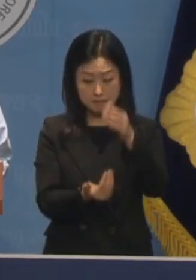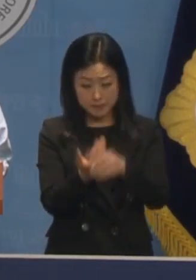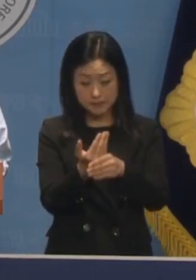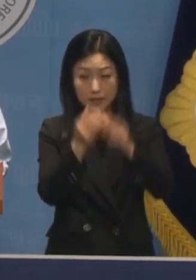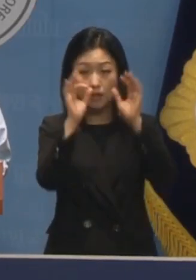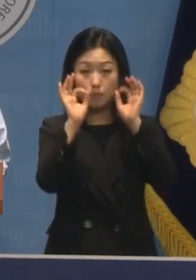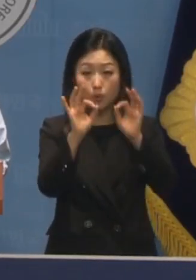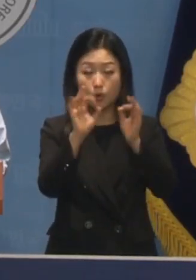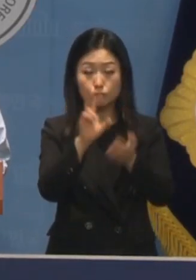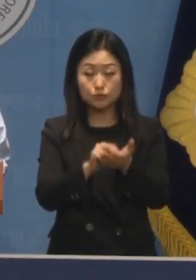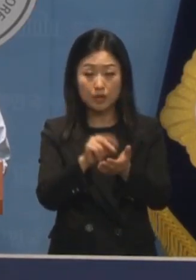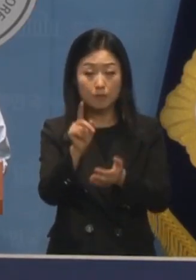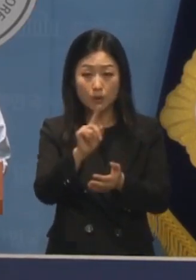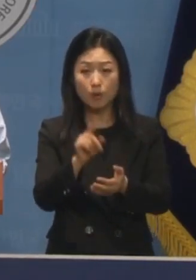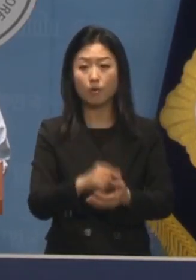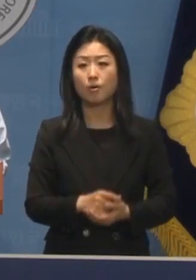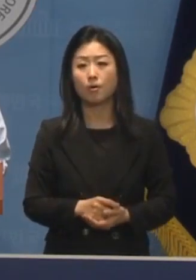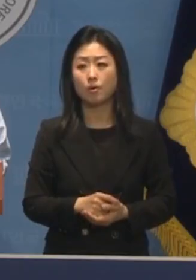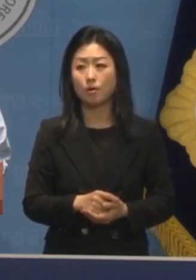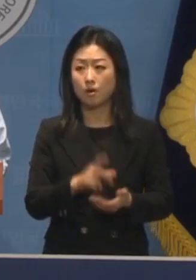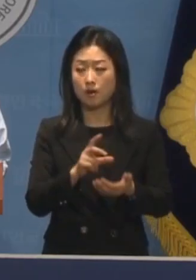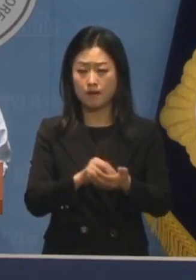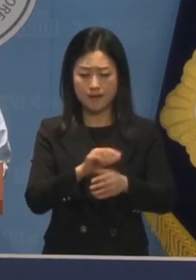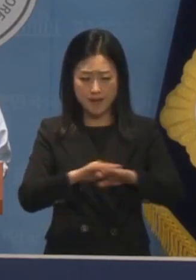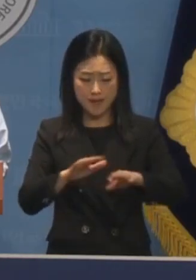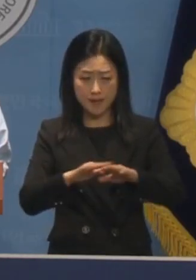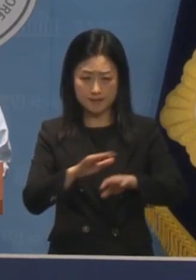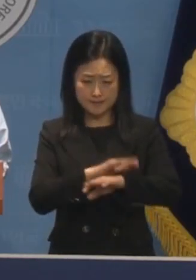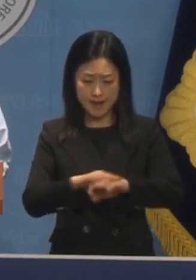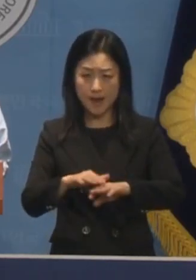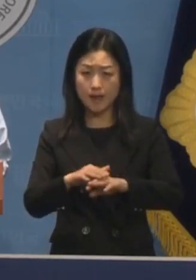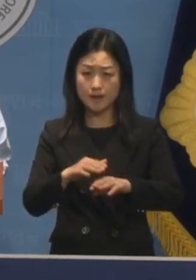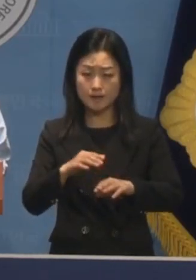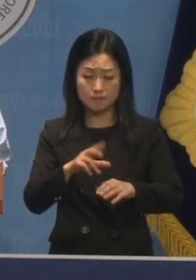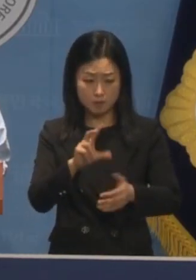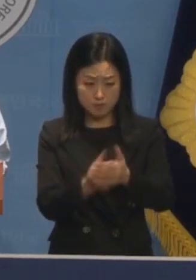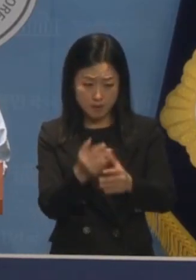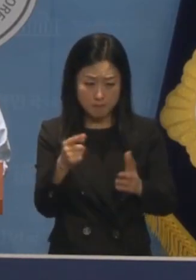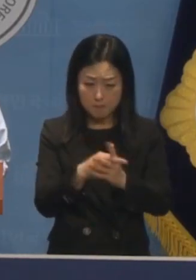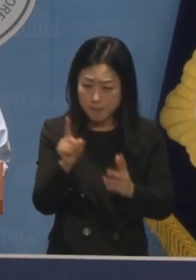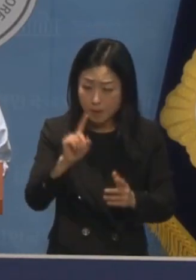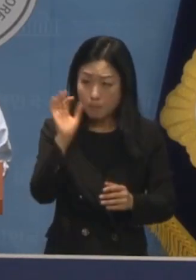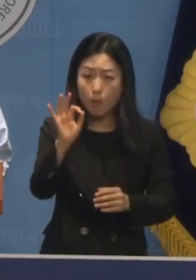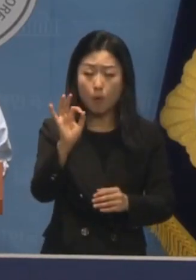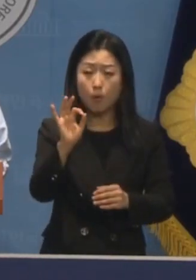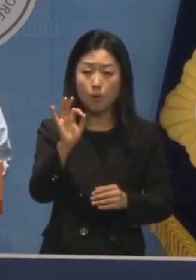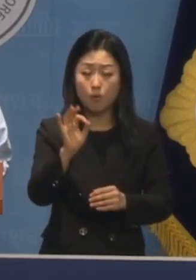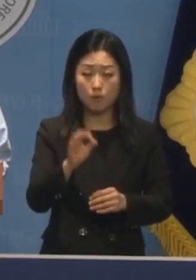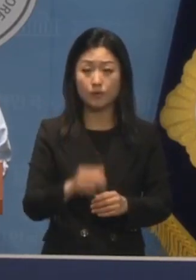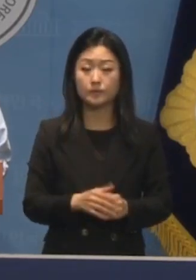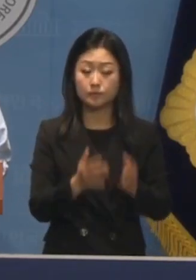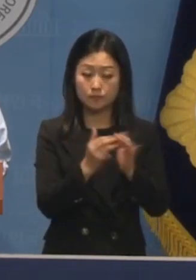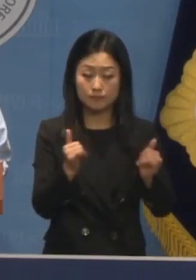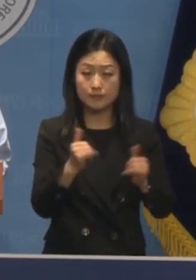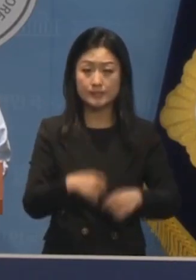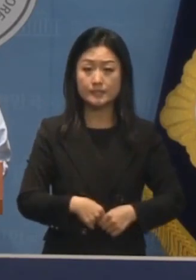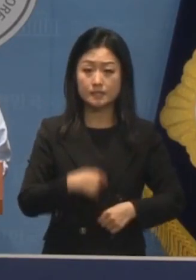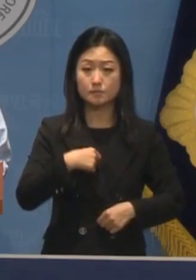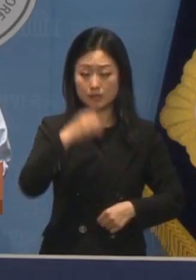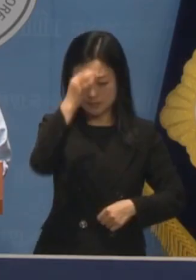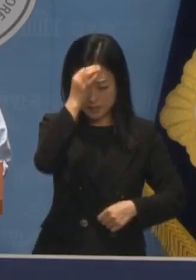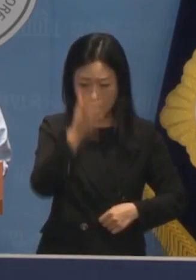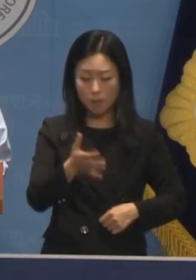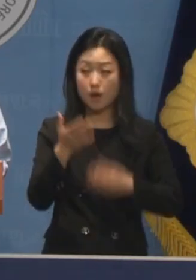이 문제점에 대해서 제대로 파악을 하고 노동자들에게 정식으로 진심 어린